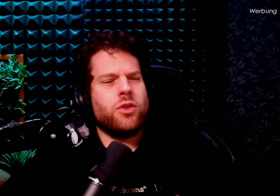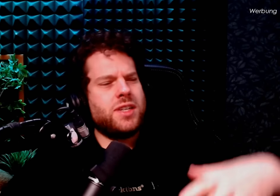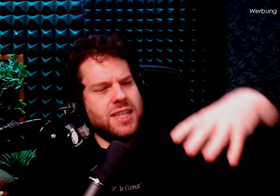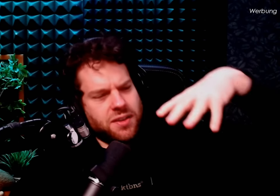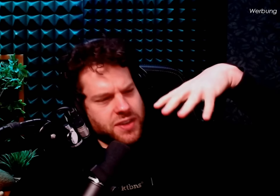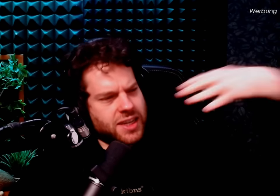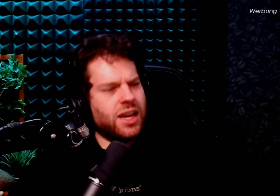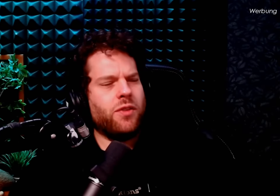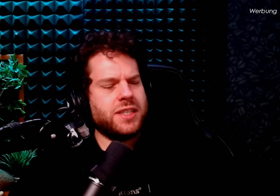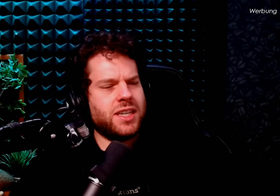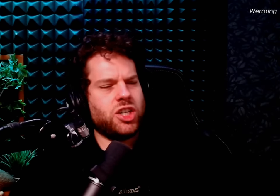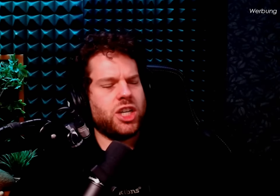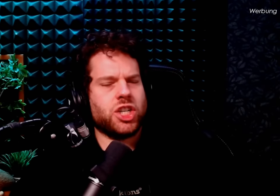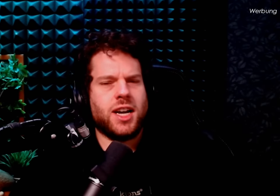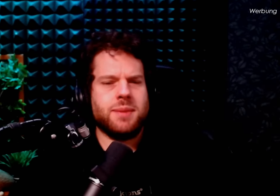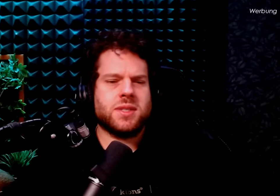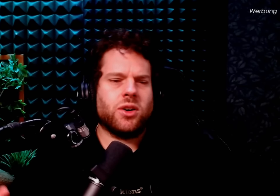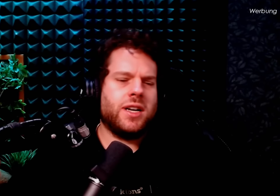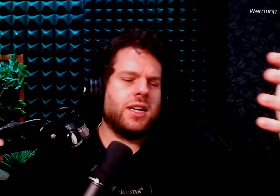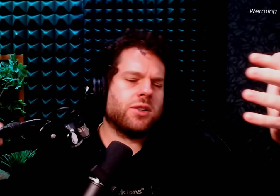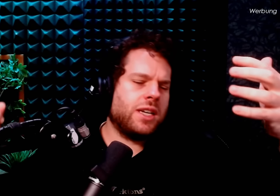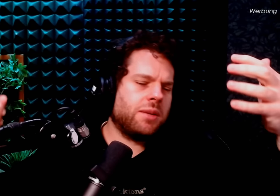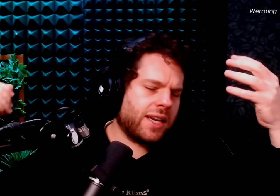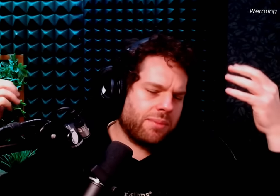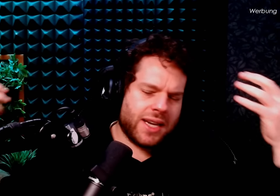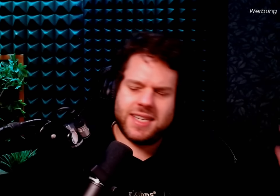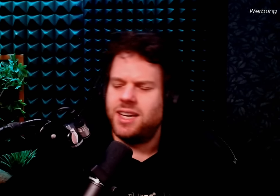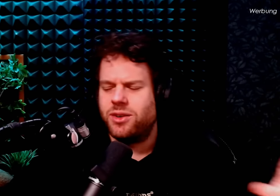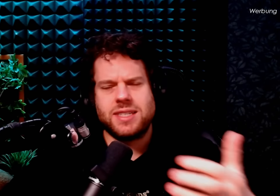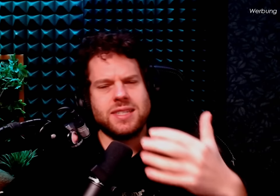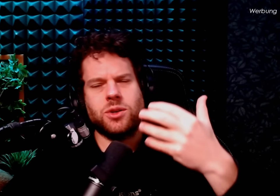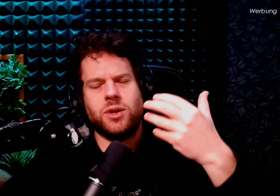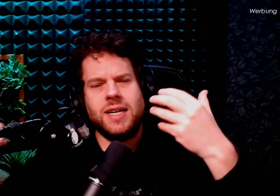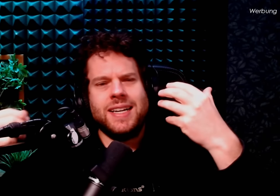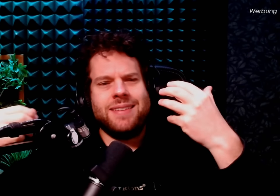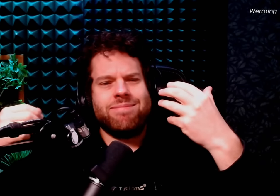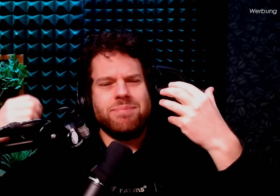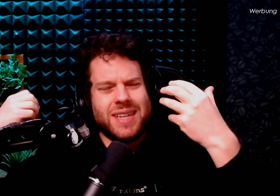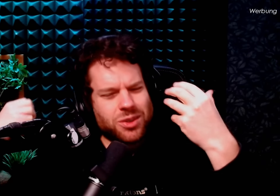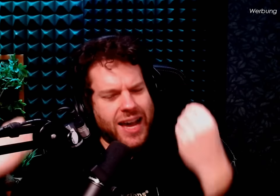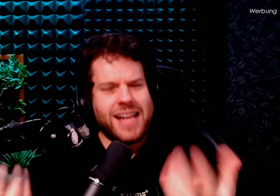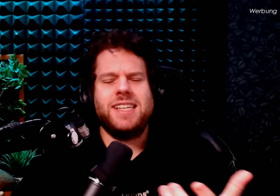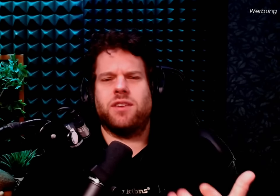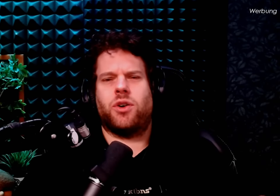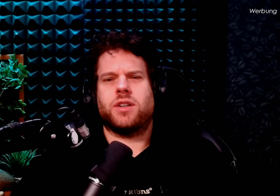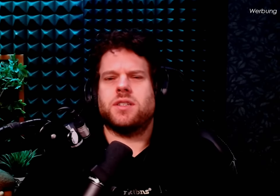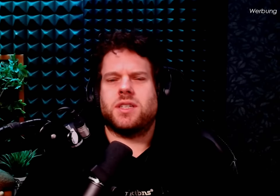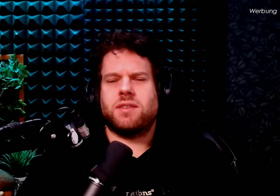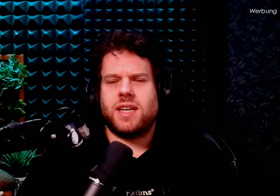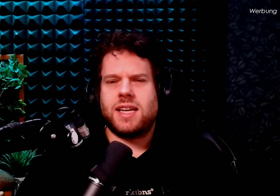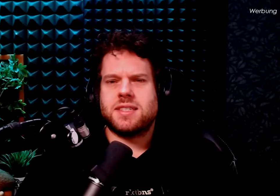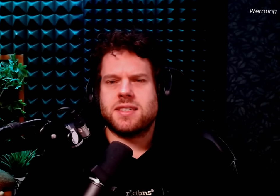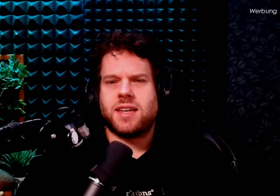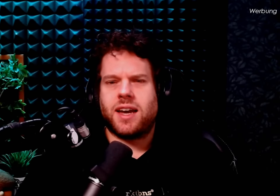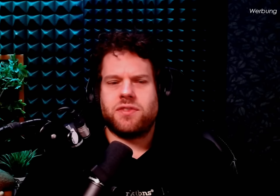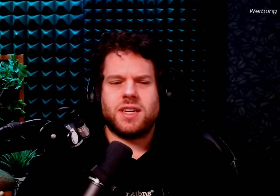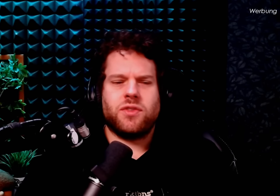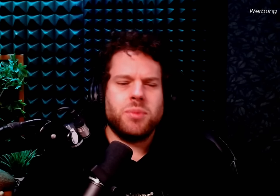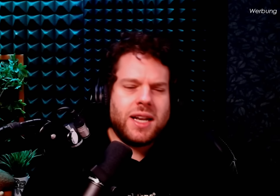Und ihr wisst genau, was ihr in den Chat schreiben sollt und ich mache hier mein Ding. Und es ist so kalt geworden irgendwie in letzter Zeit, finde ich. Vom